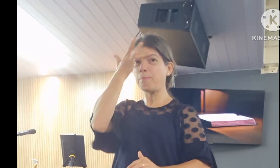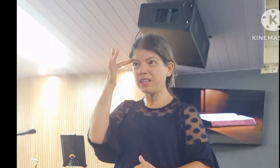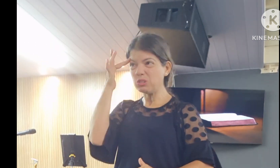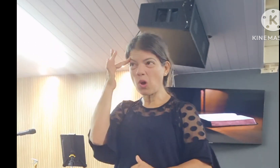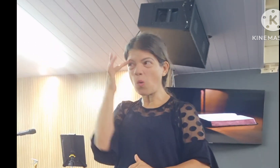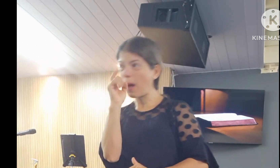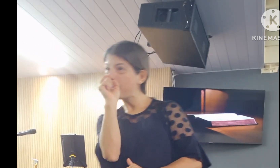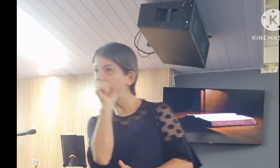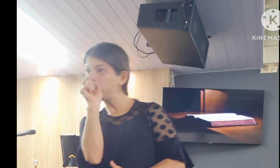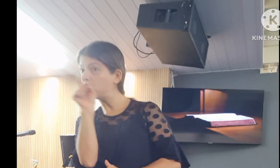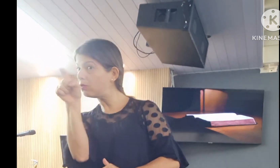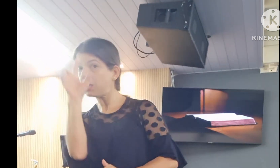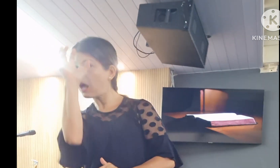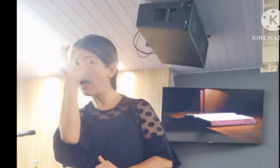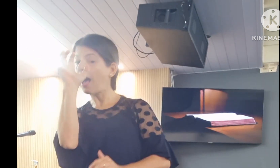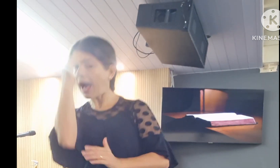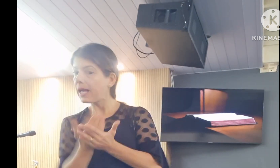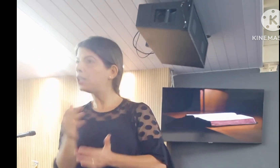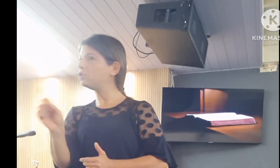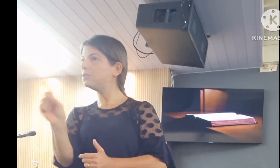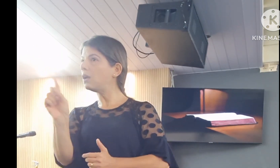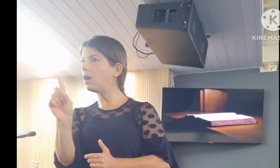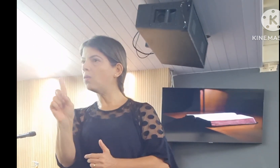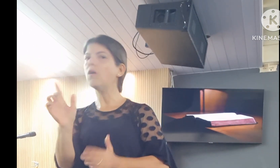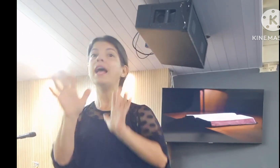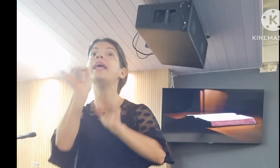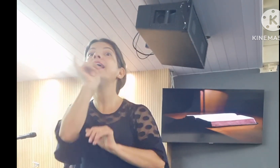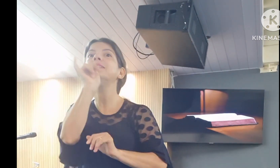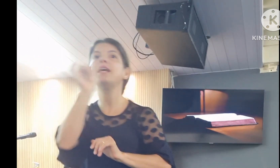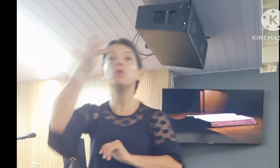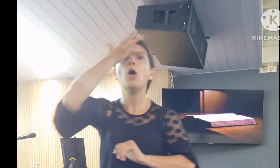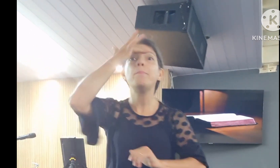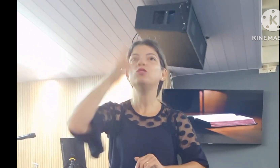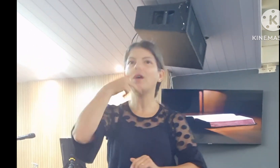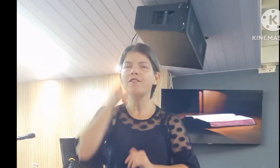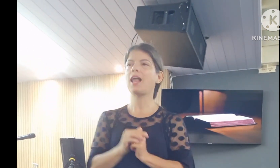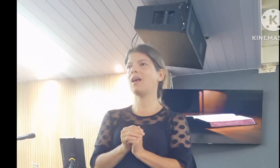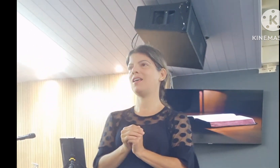contrário. Deus te amou. Deus te ama.